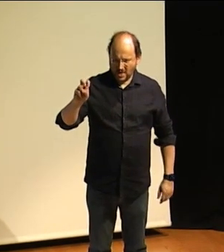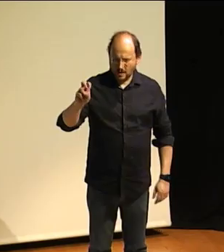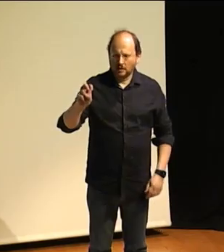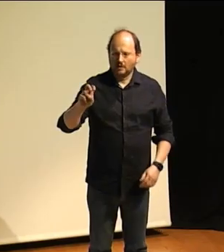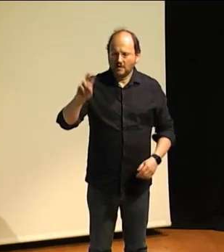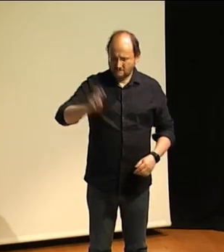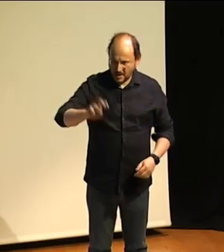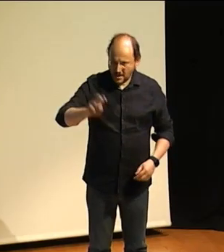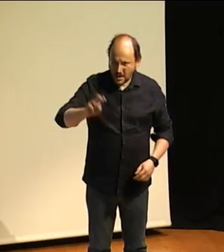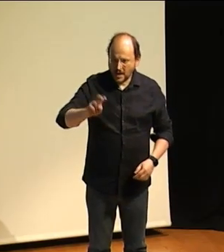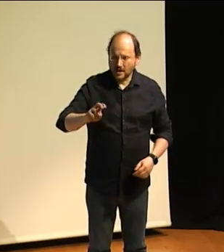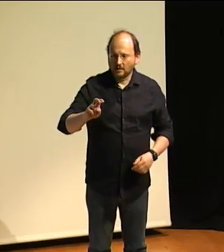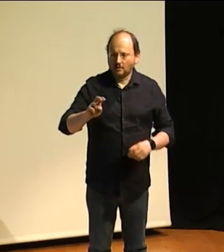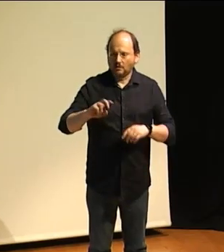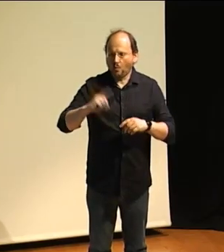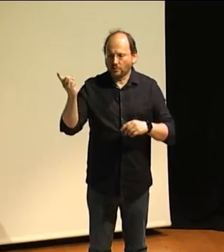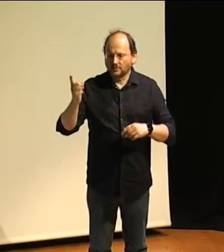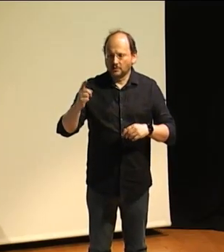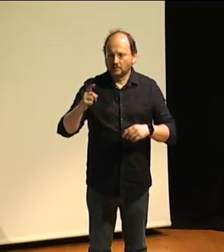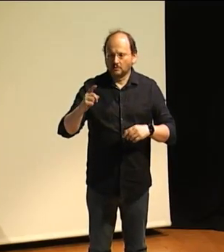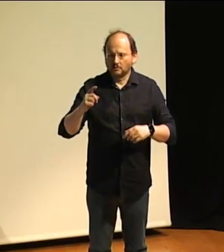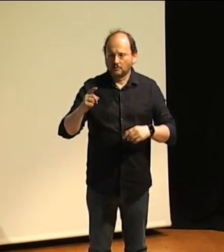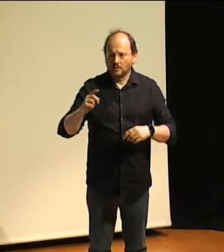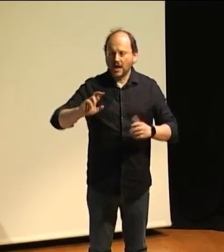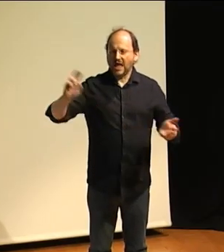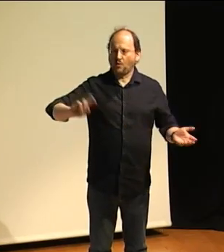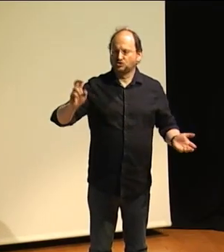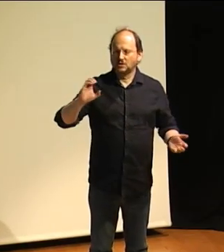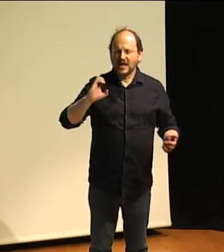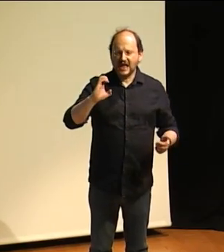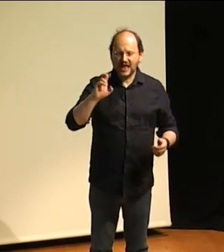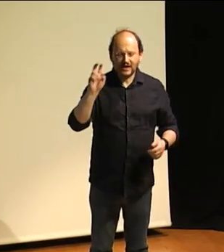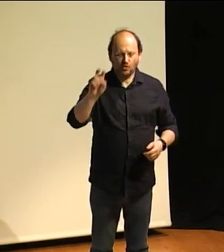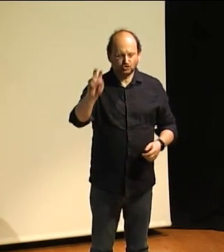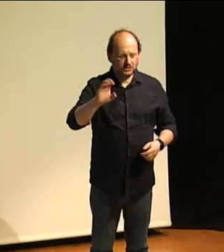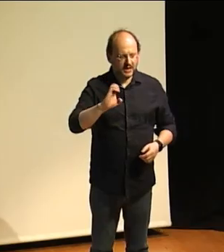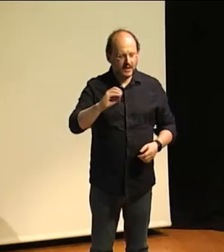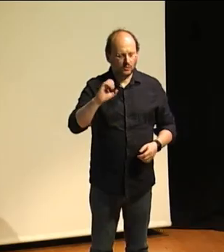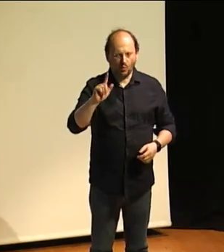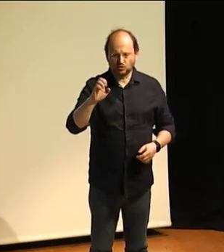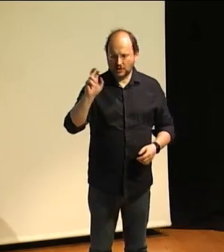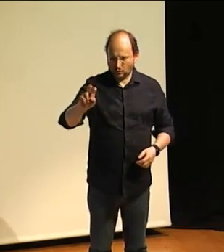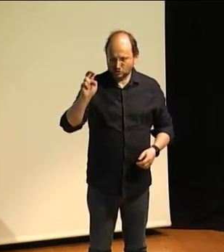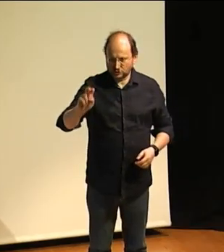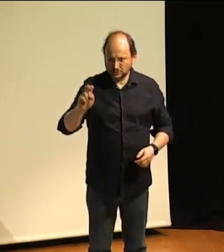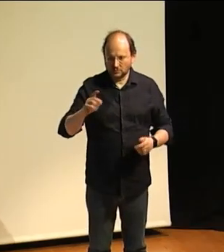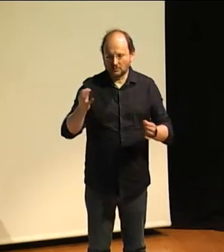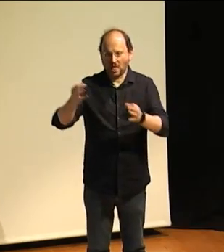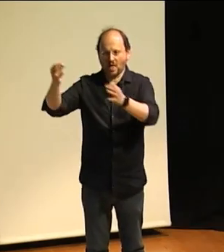Et maintenant, le signe vert a quand même évolué et fléchi différemment. On parle d'écologie, par exemple, avec le signe